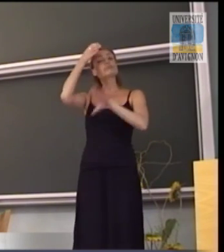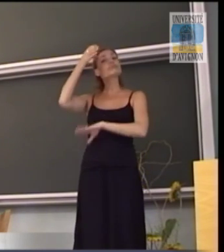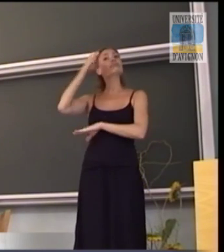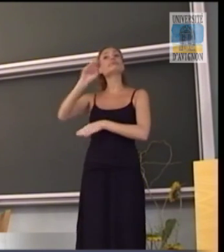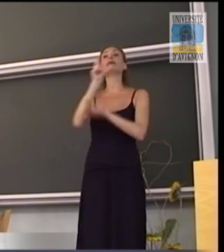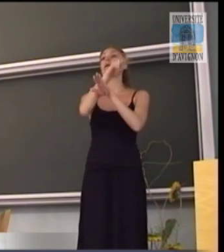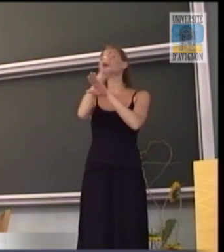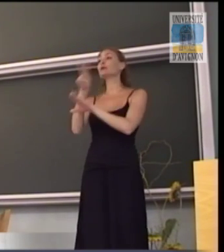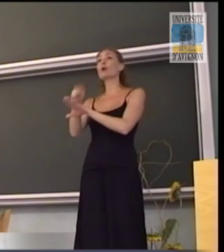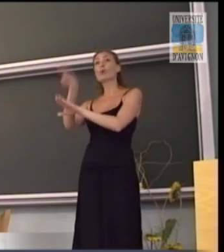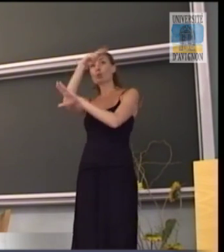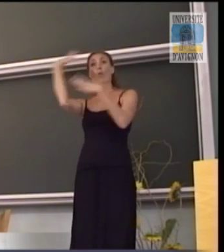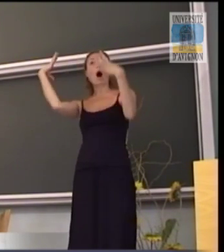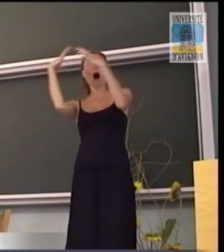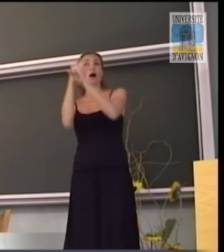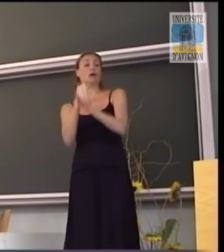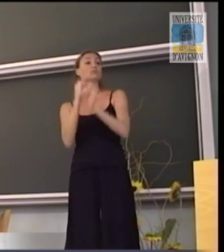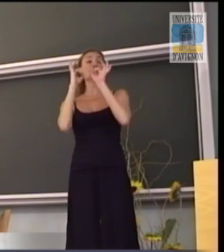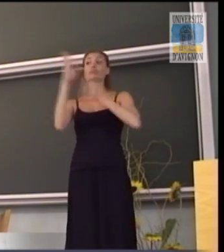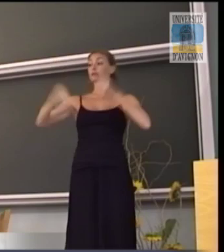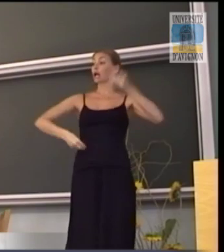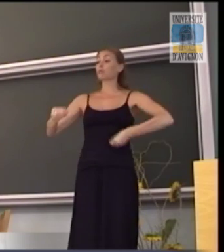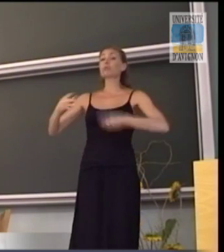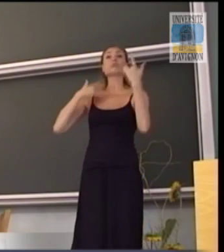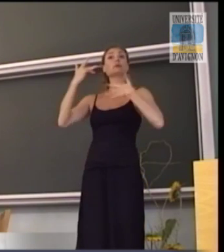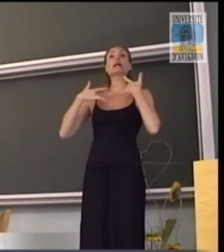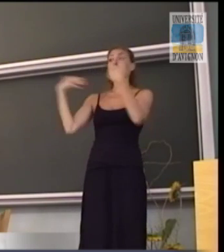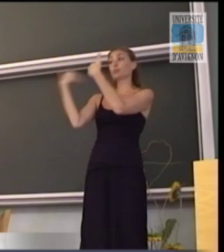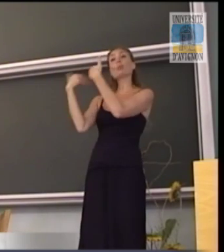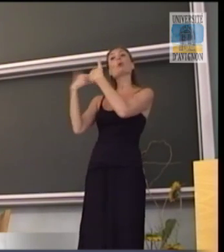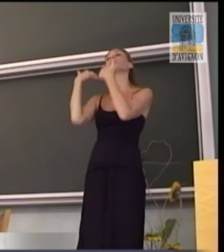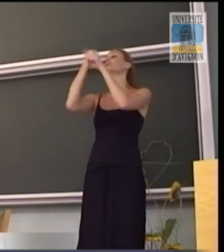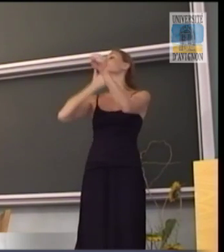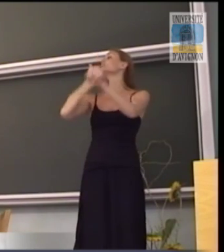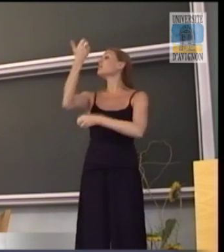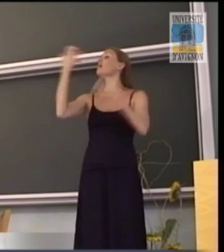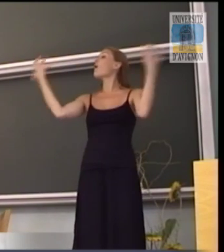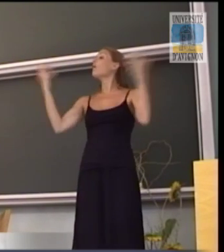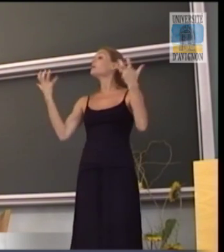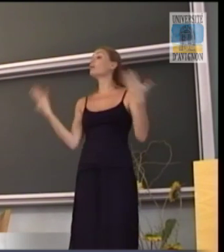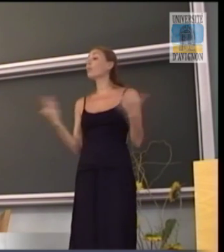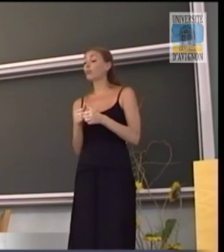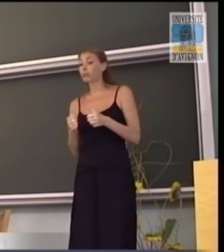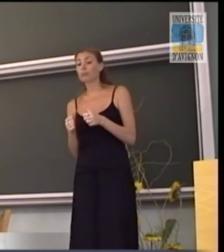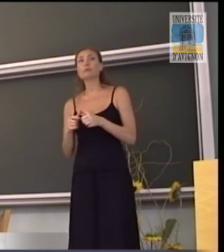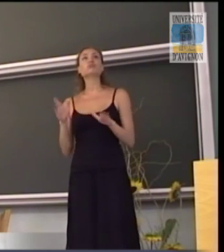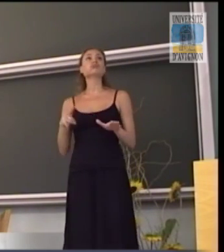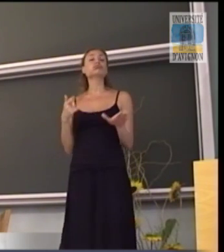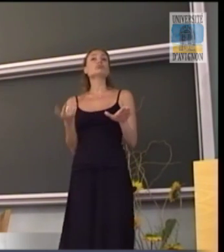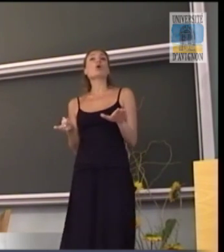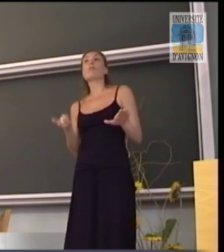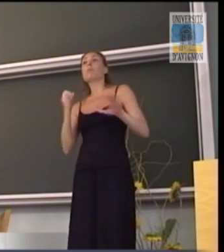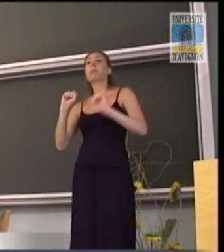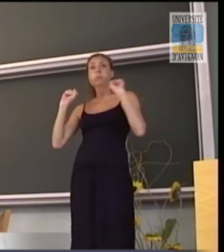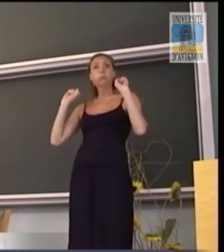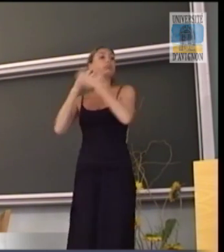théâtre m'avait dit, qu'est-ce que tu aimerais faire la saison prochaine ? Et j'avais dit, sur un coup de tête, parce que je ne fonctionne que sur des coups de tête, je suis un bélier,